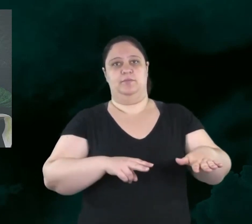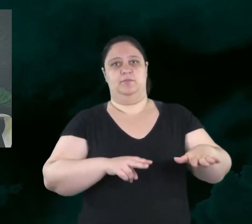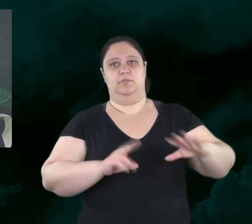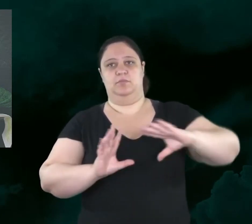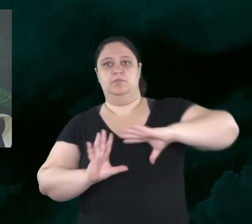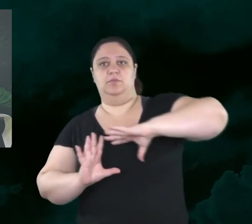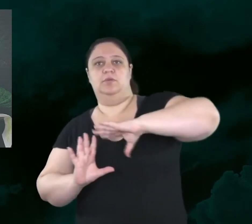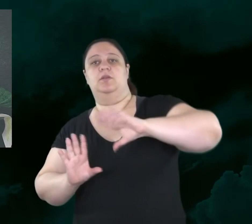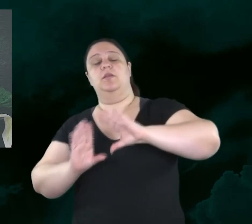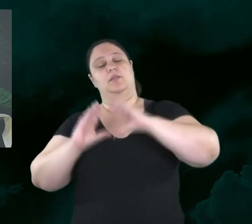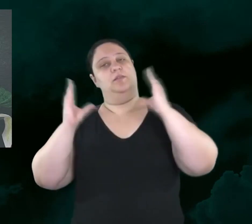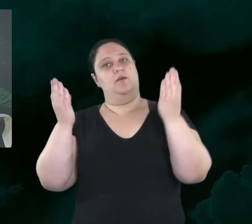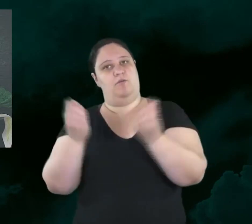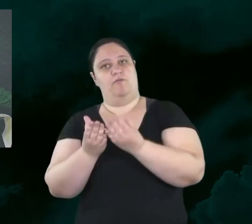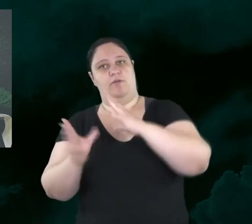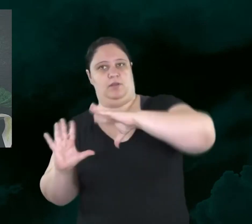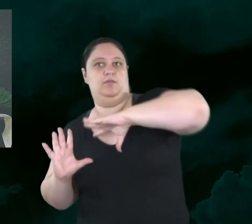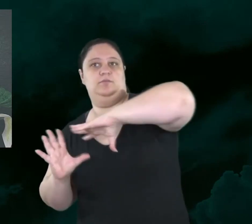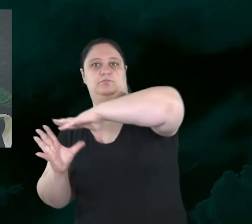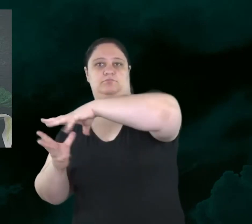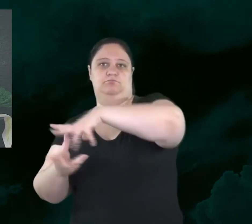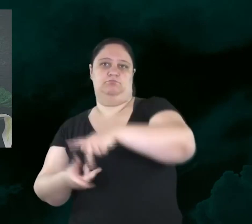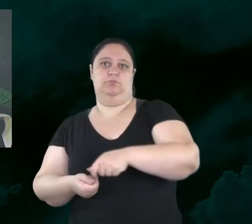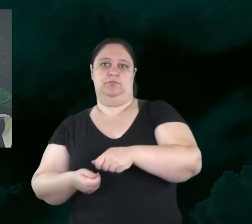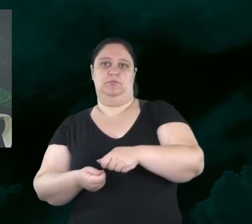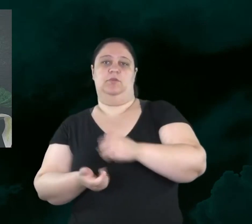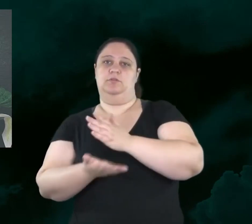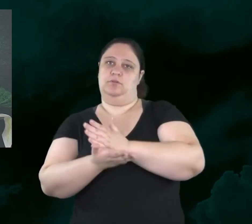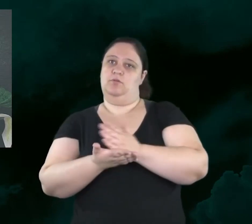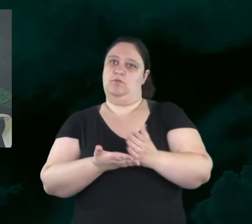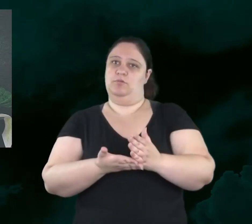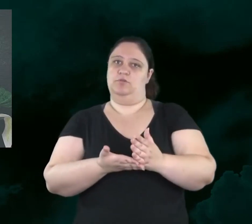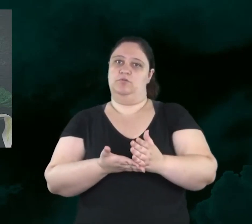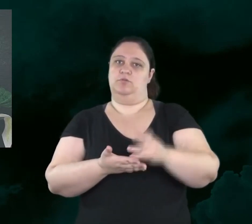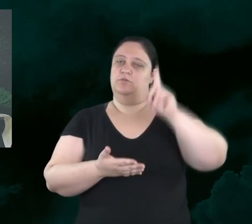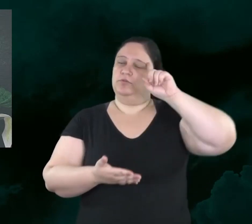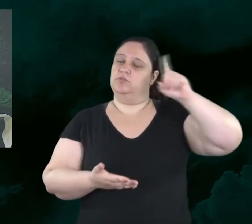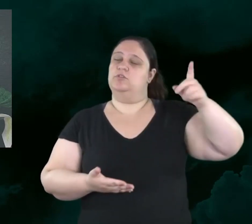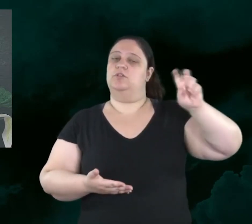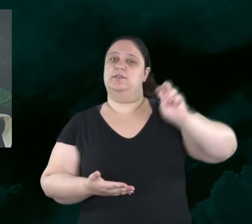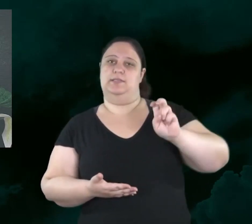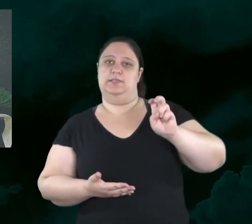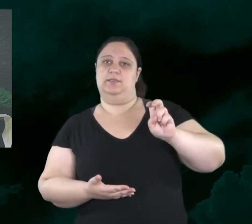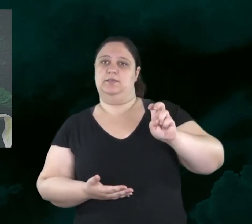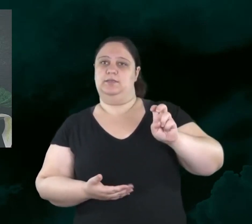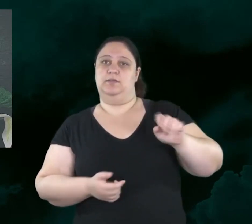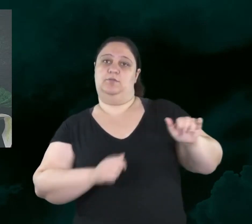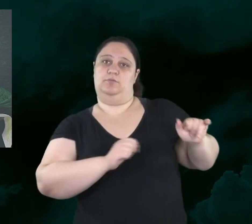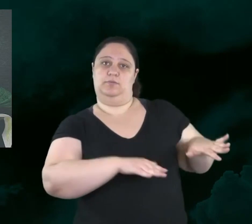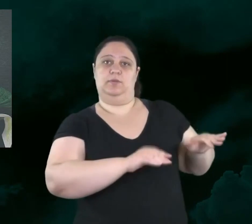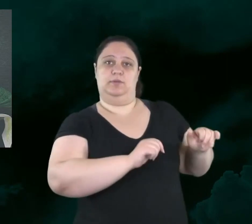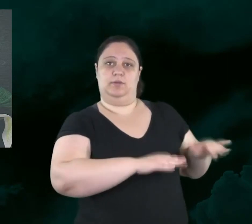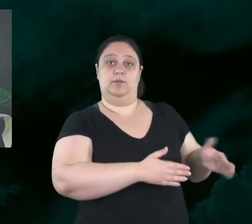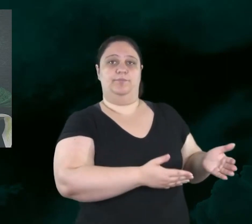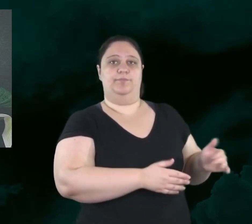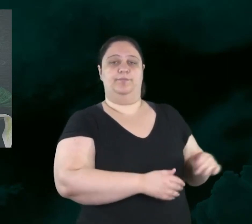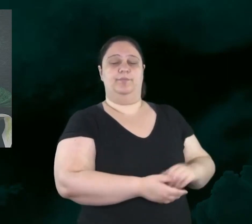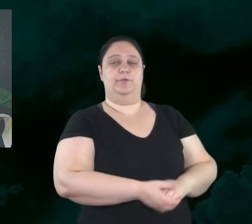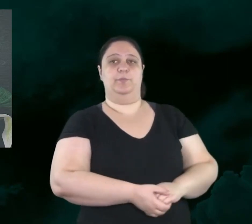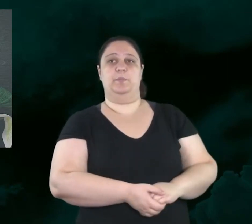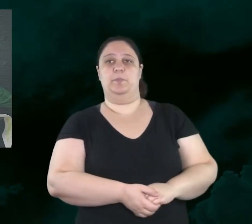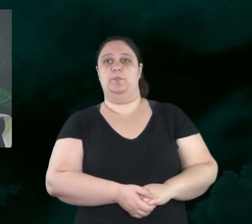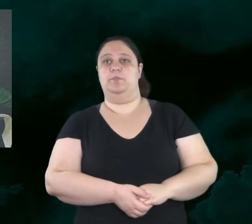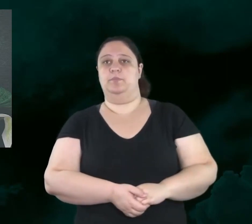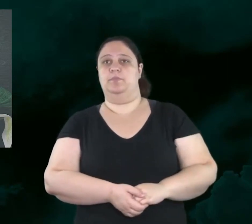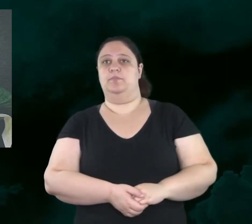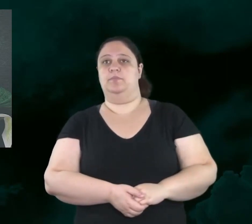internacional, que começou no dia 5 de setembro, nós fizemos